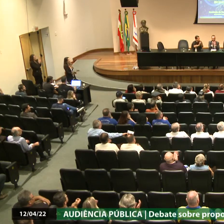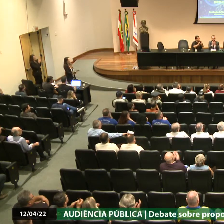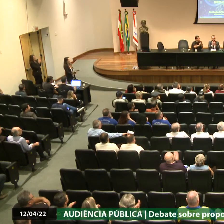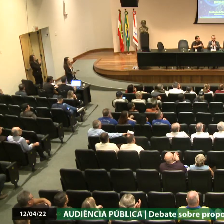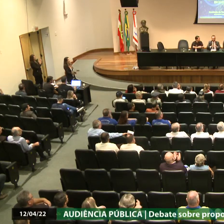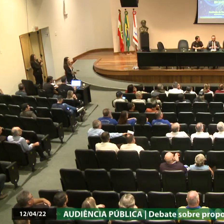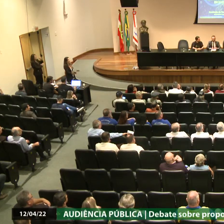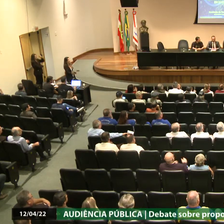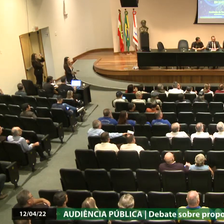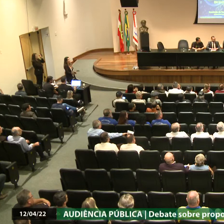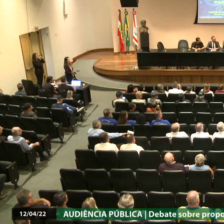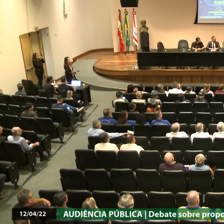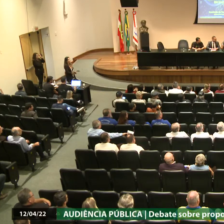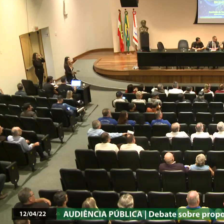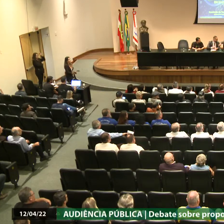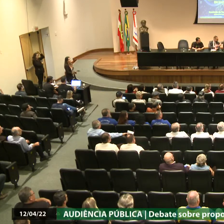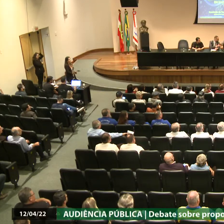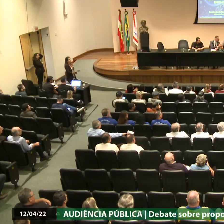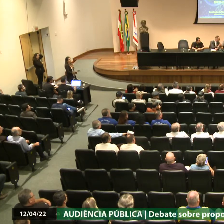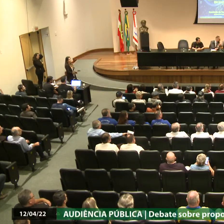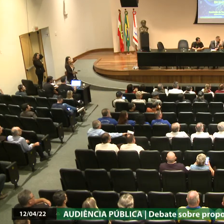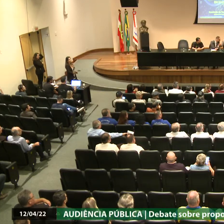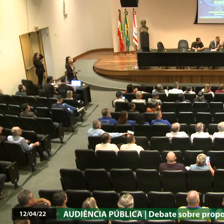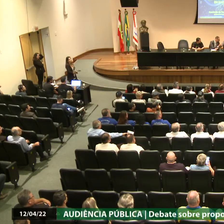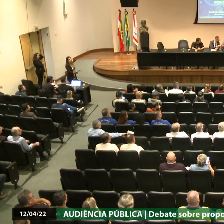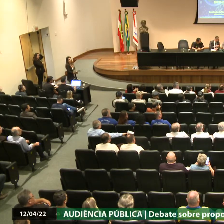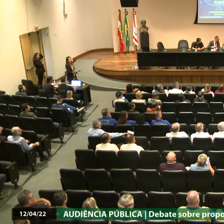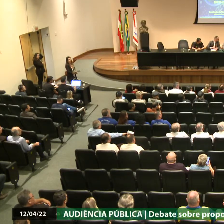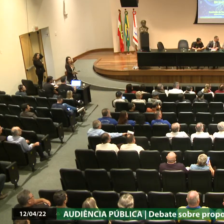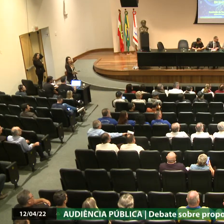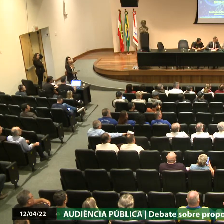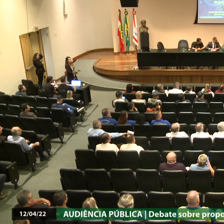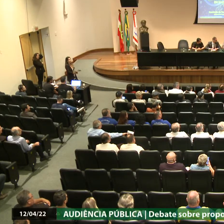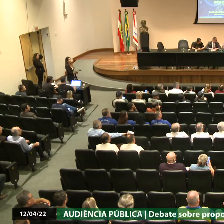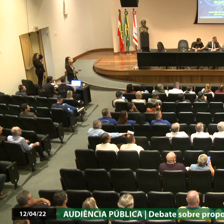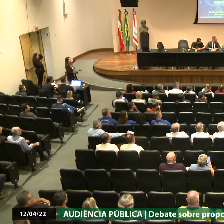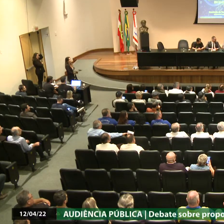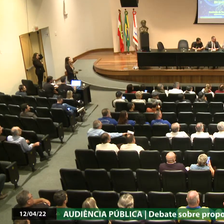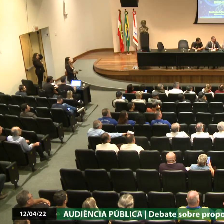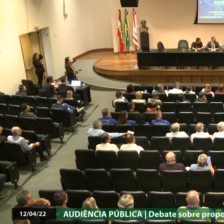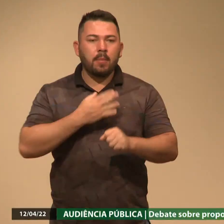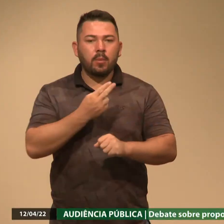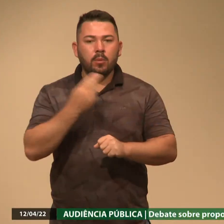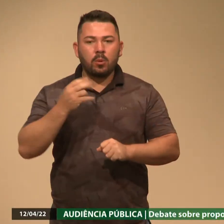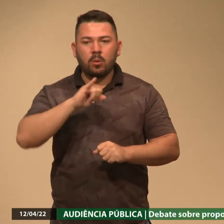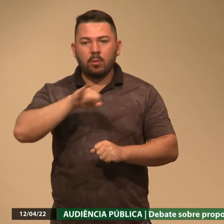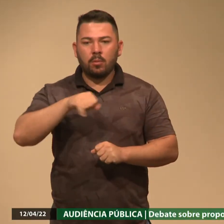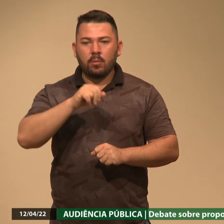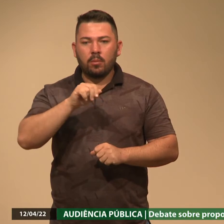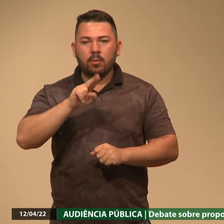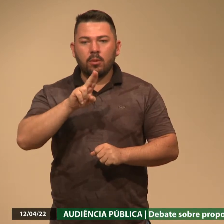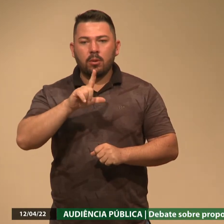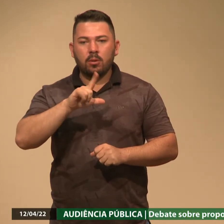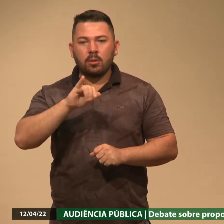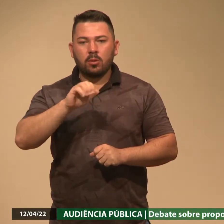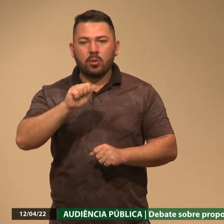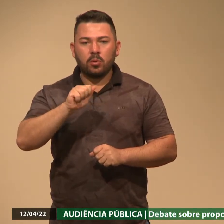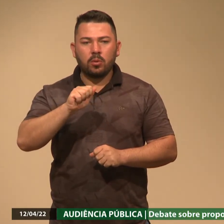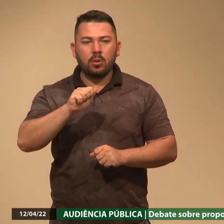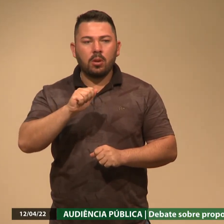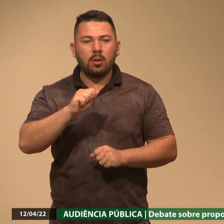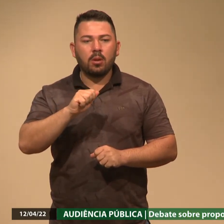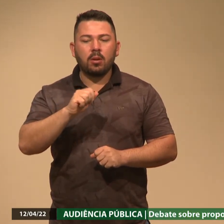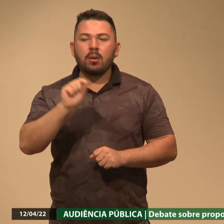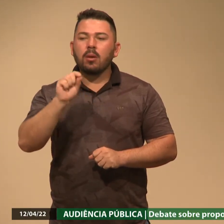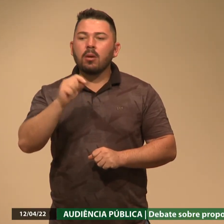E aí Oi boa noite a todos me chamo Júlia Zanatta para quem não me conhece